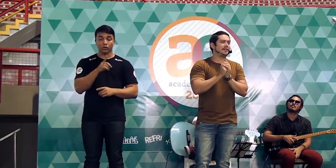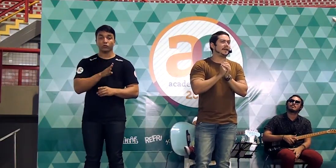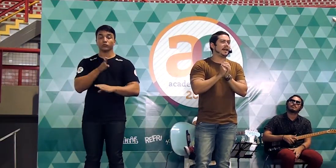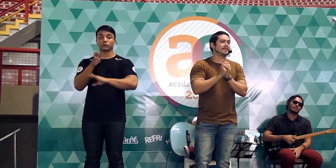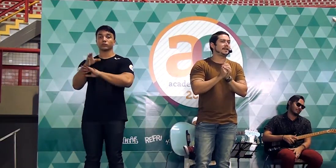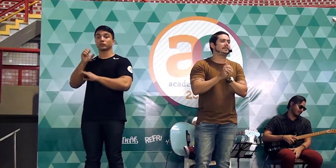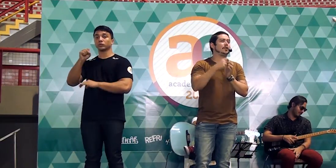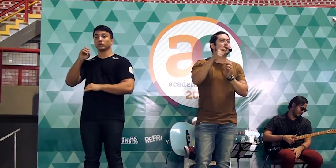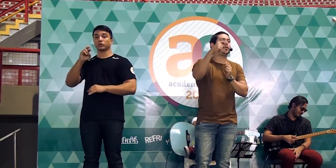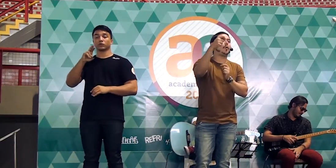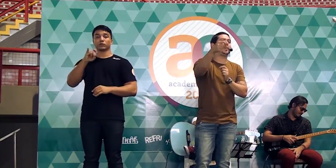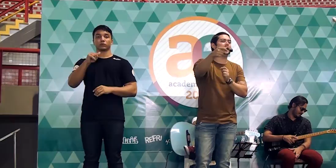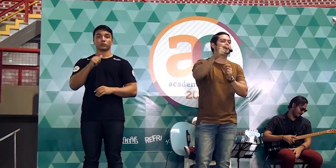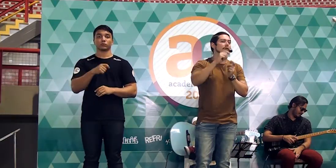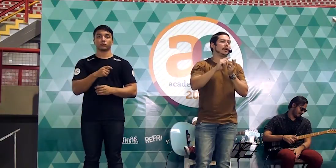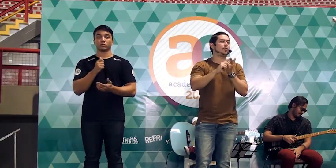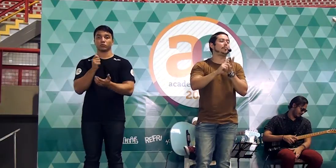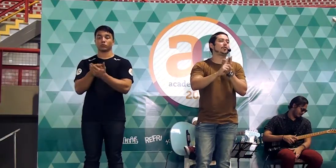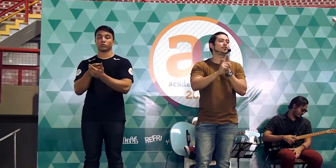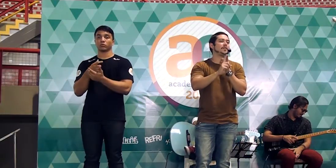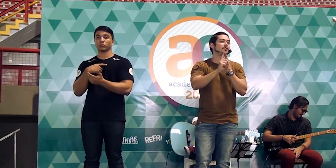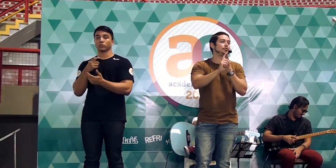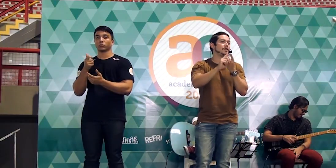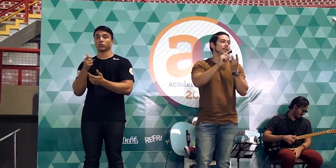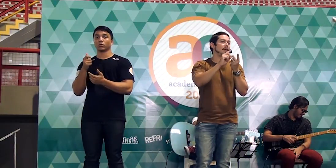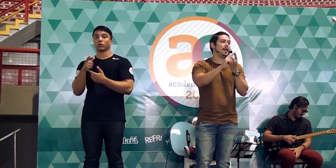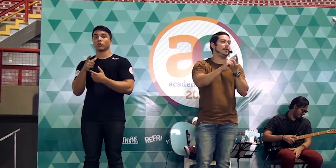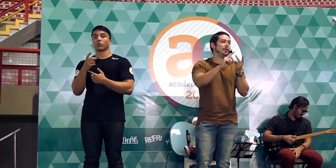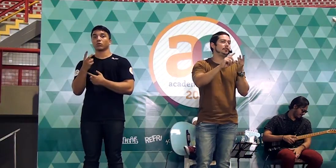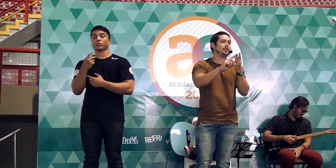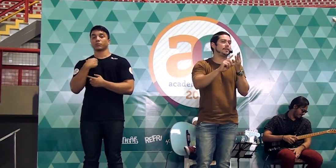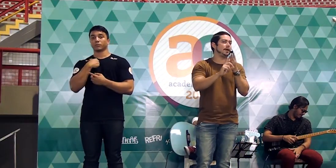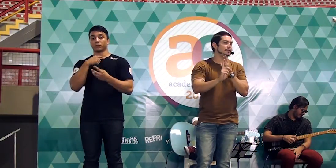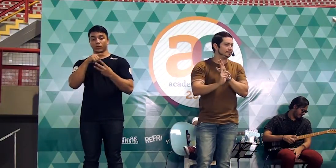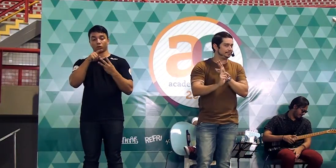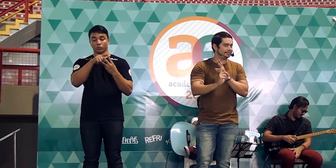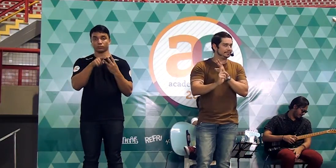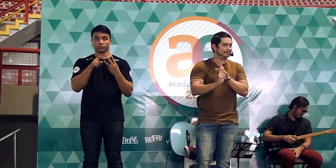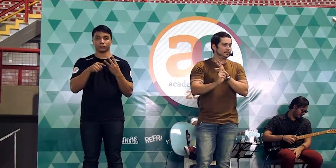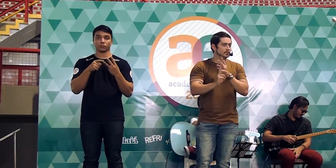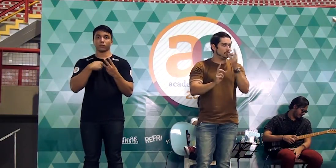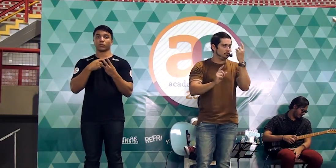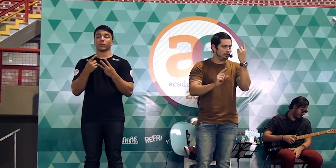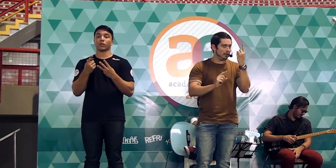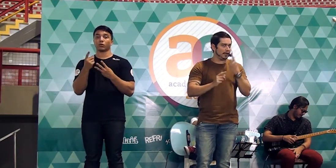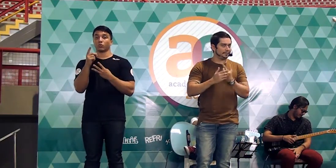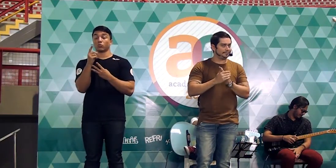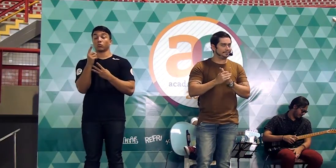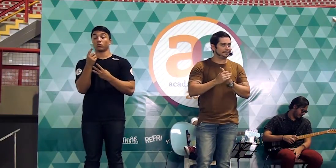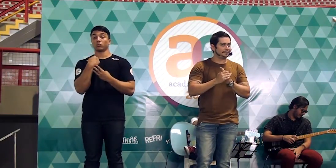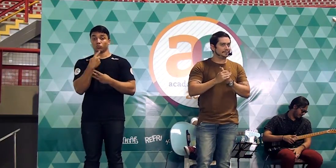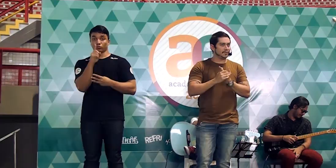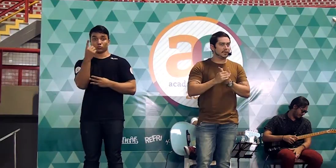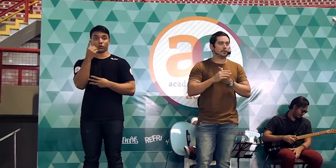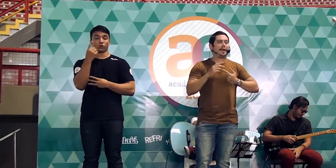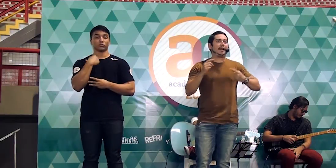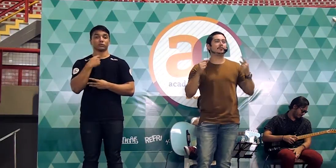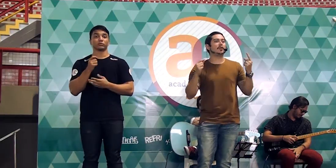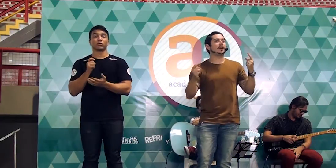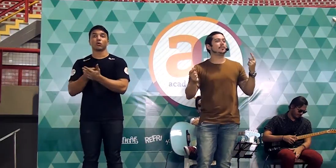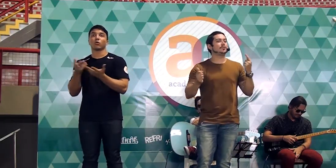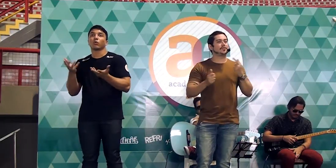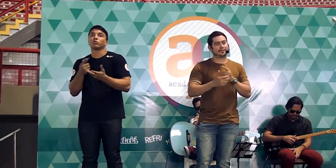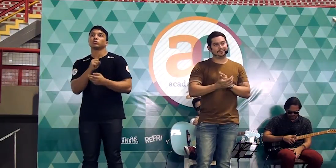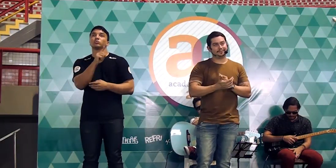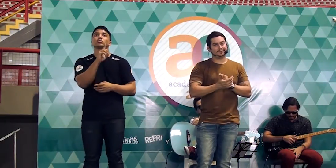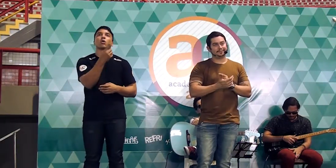A sorveteria aceitou eu comprar em dólar. Comprou sorvete de 2 bolas. Eu e meus 2 irmãos. Com $1. Se tu pegar